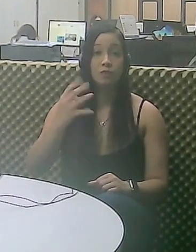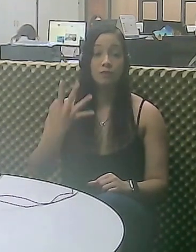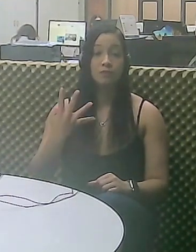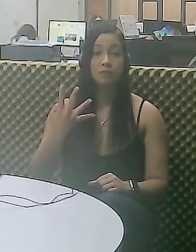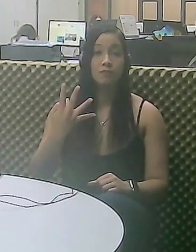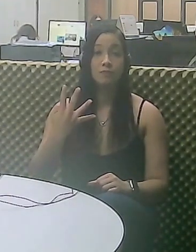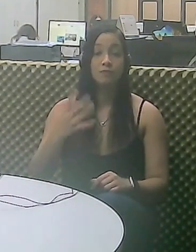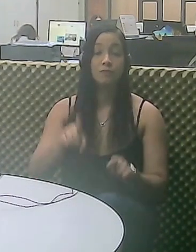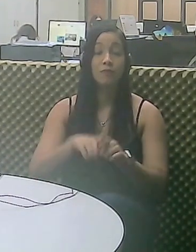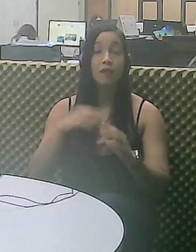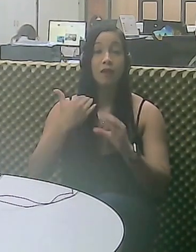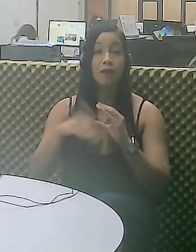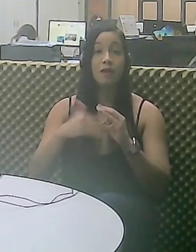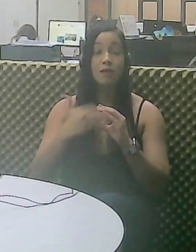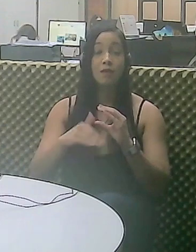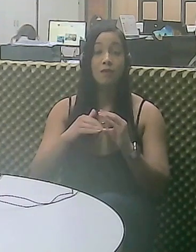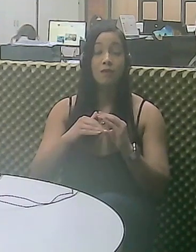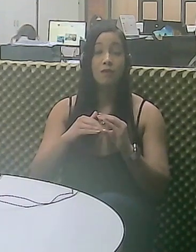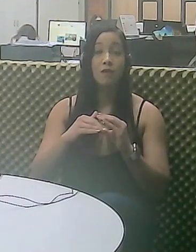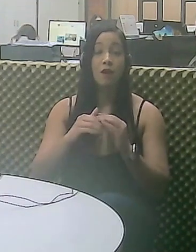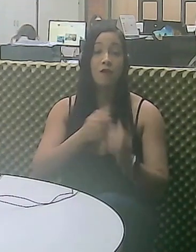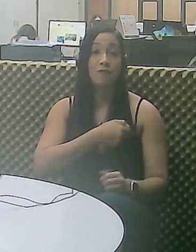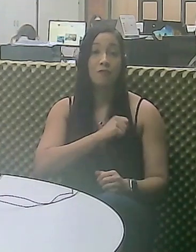3239-2804 e pelo e-mail